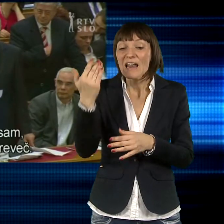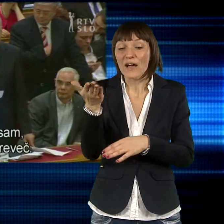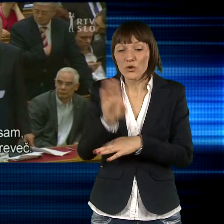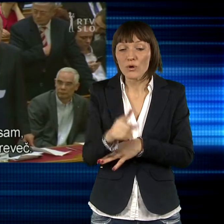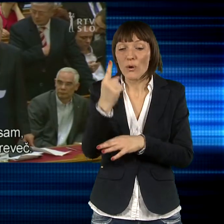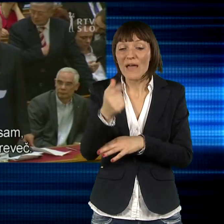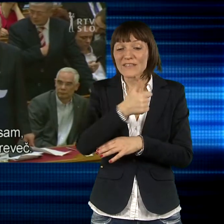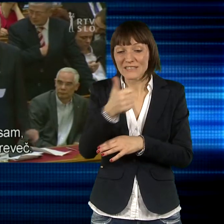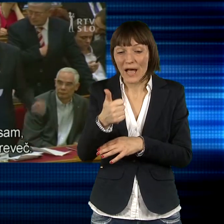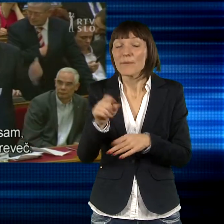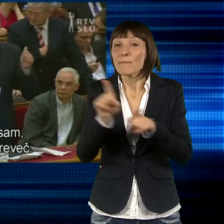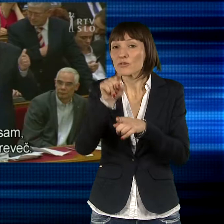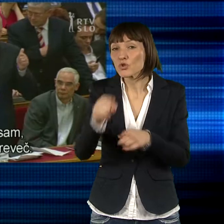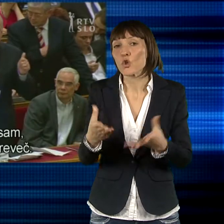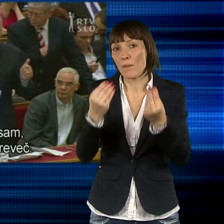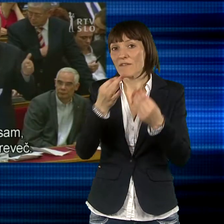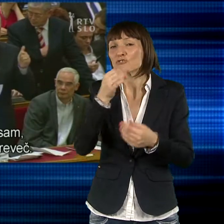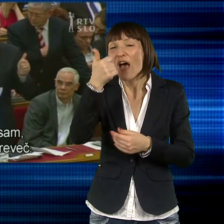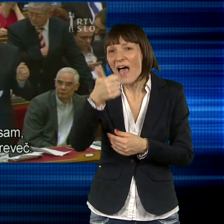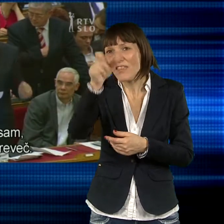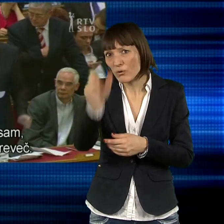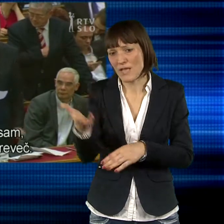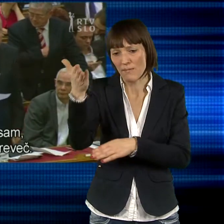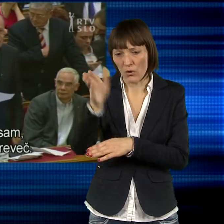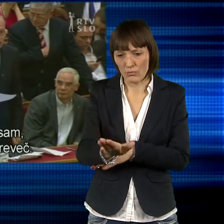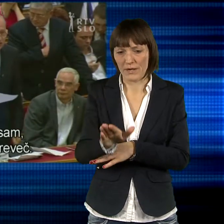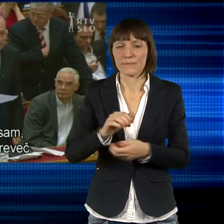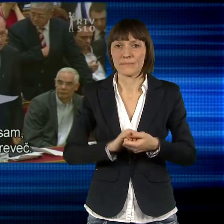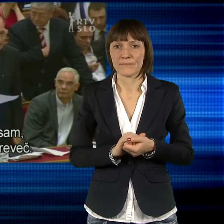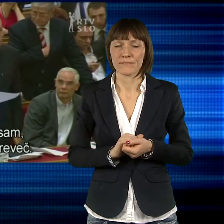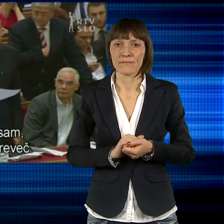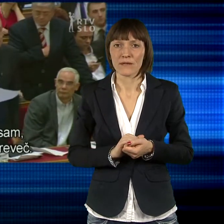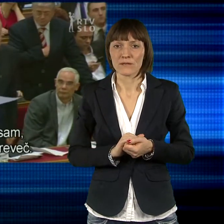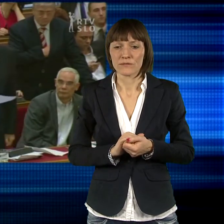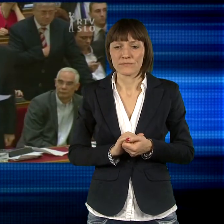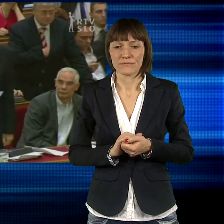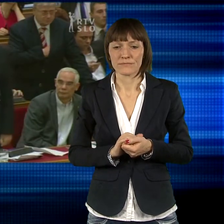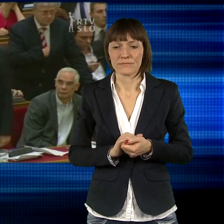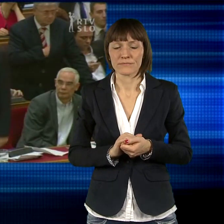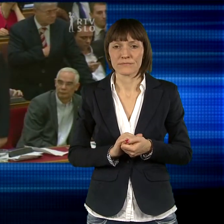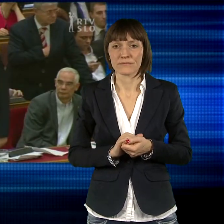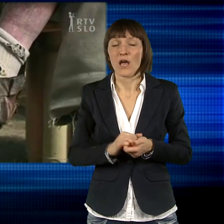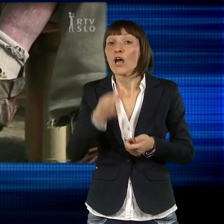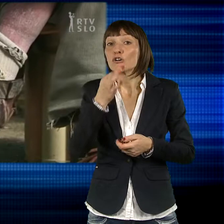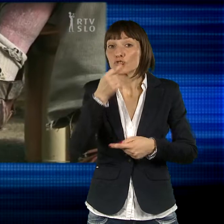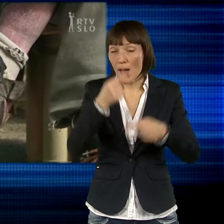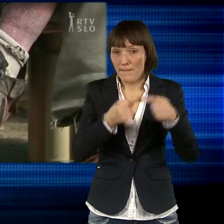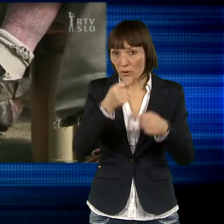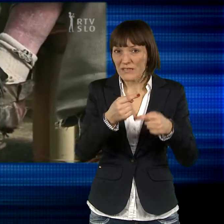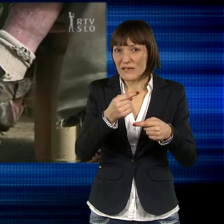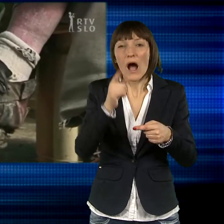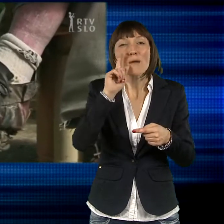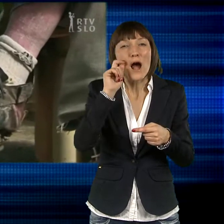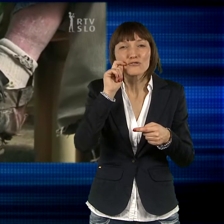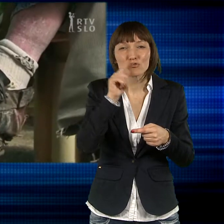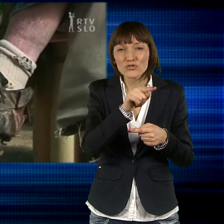az elmúlt évben csak egy, hozzáteszem, ez is egyel több a kelleténél, azt szeretnénk, hogyha Magyarország... Če je politika,